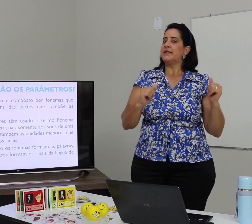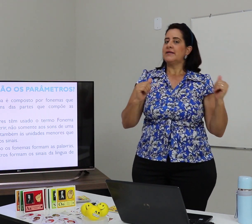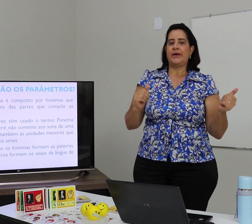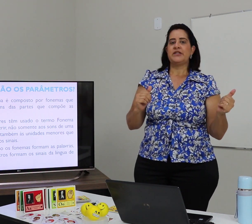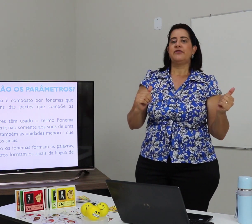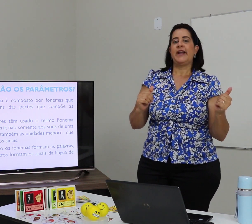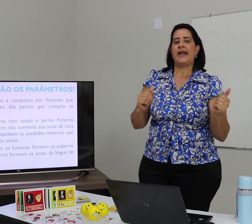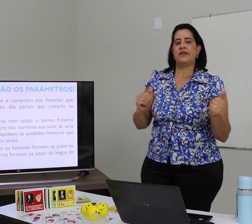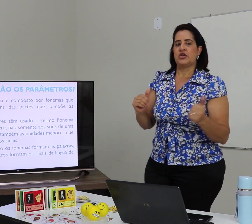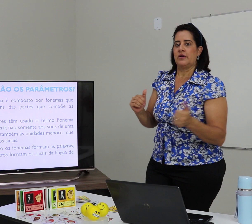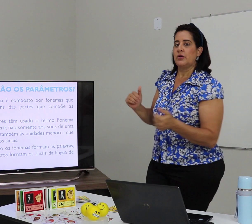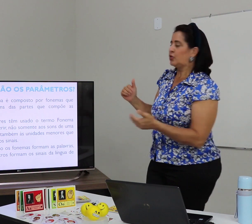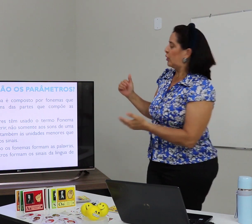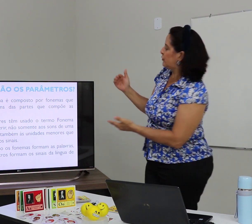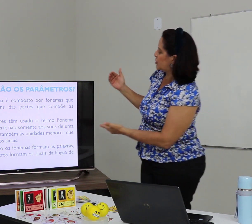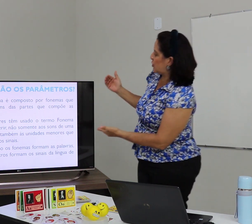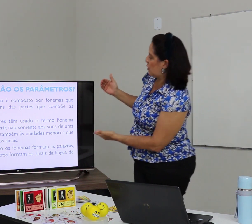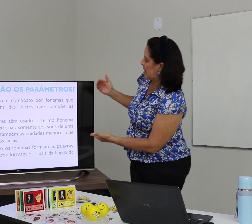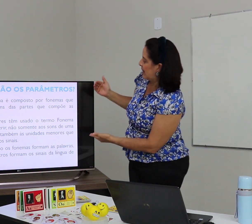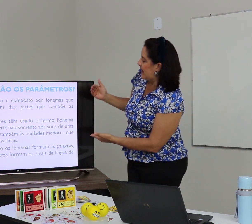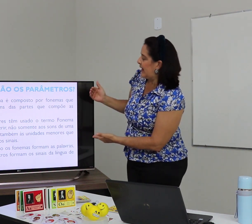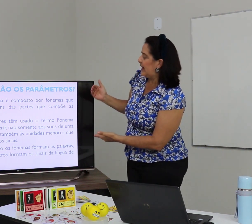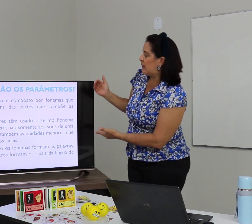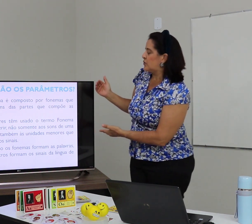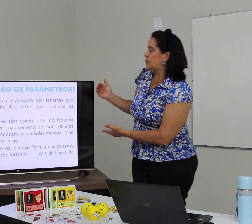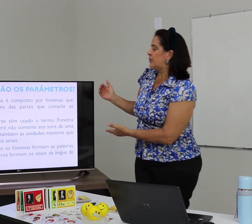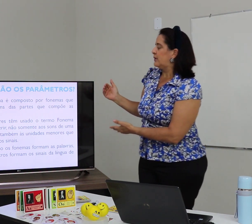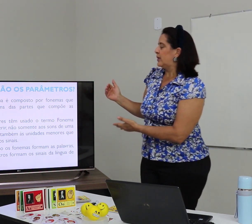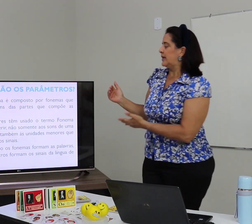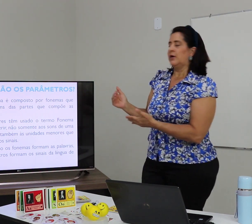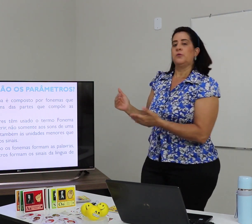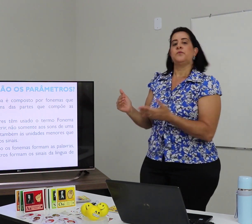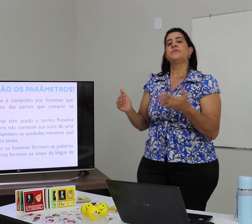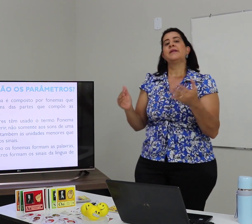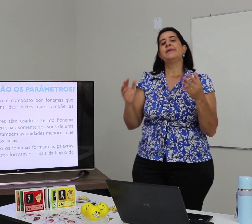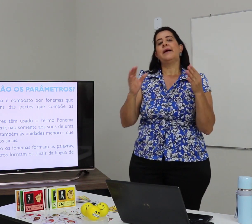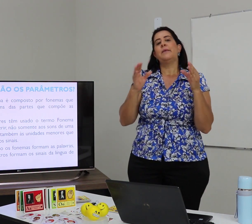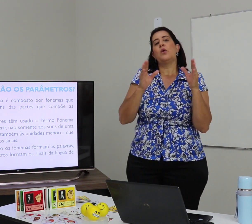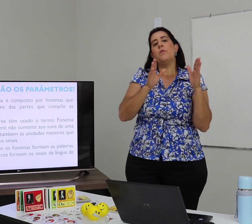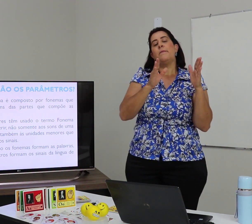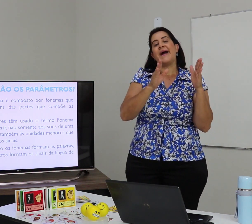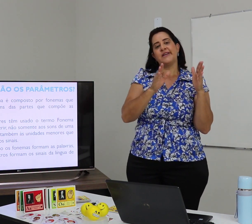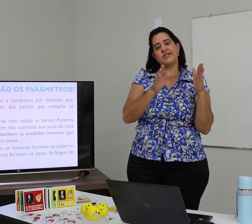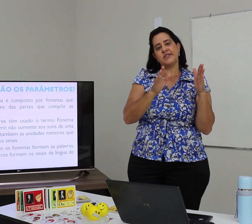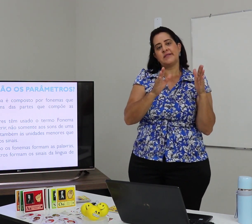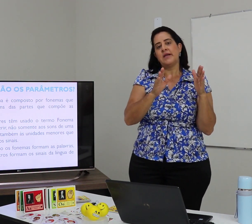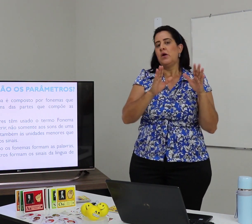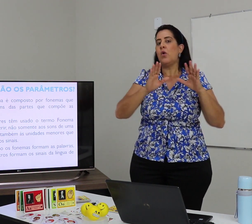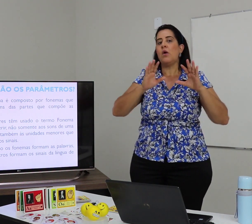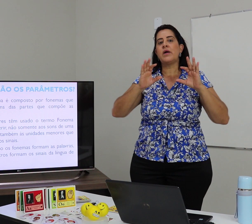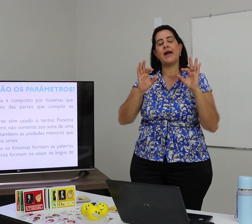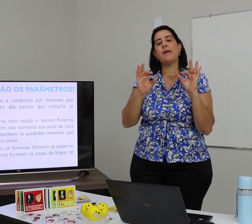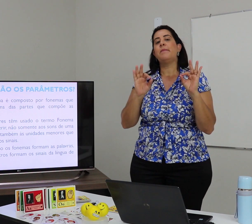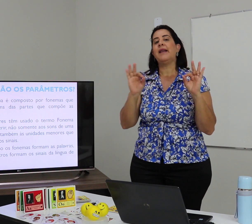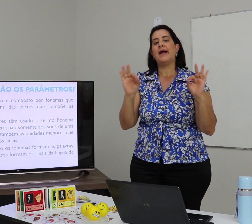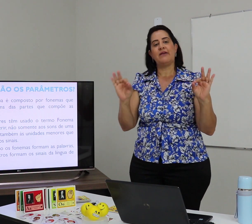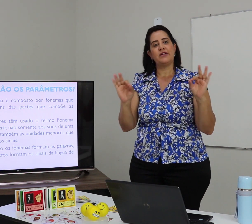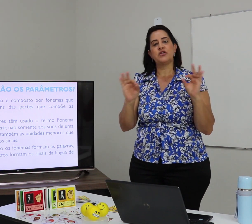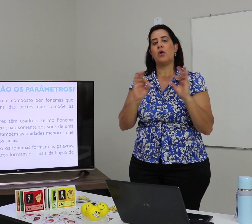não é diferente. Todo idioma, ele é construído, então, com partes. Qualquer palavra de